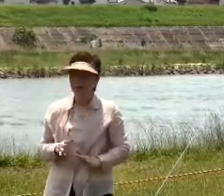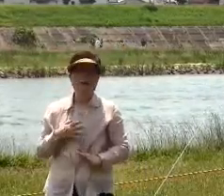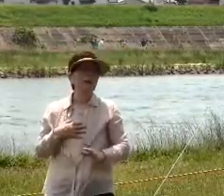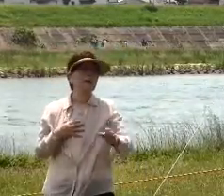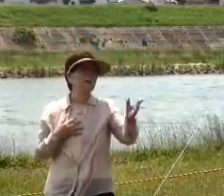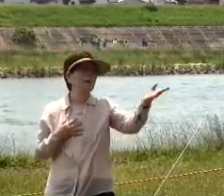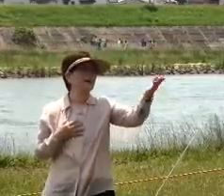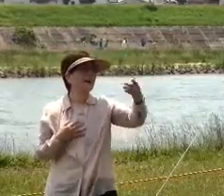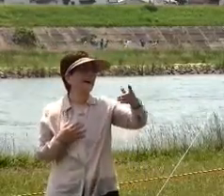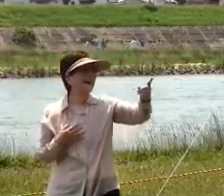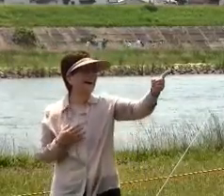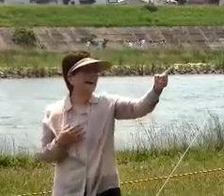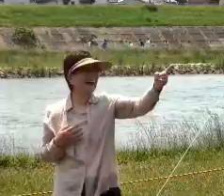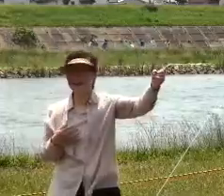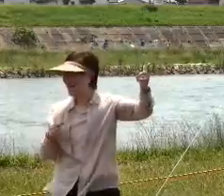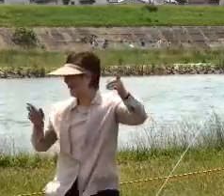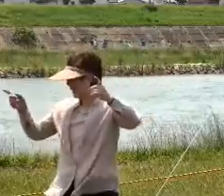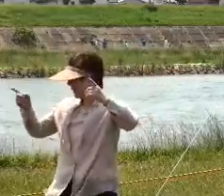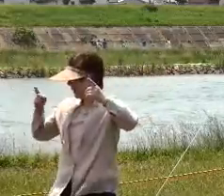ああ、困ったな。